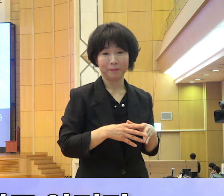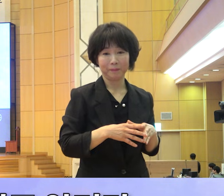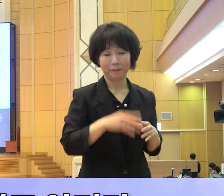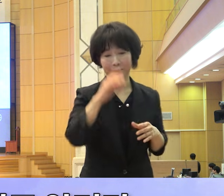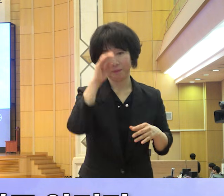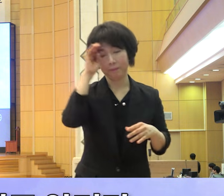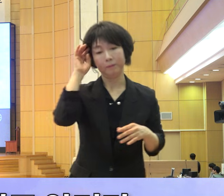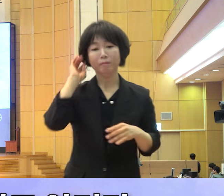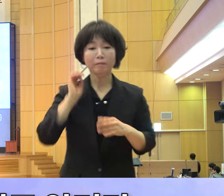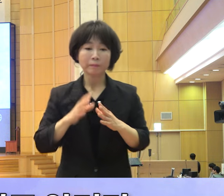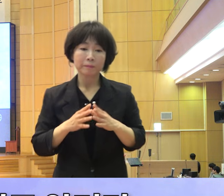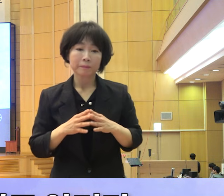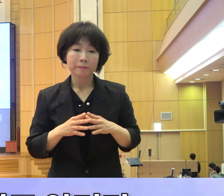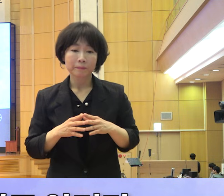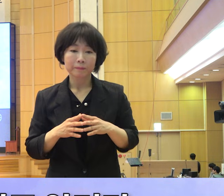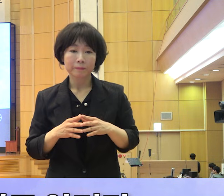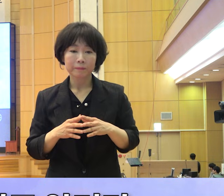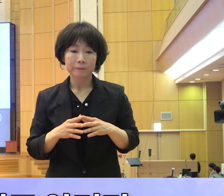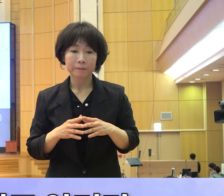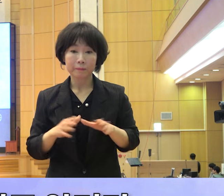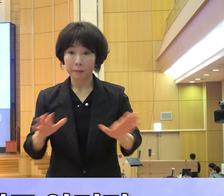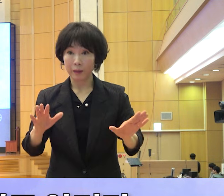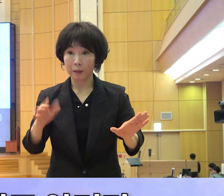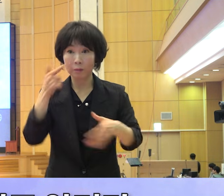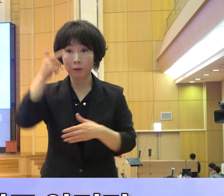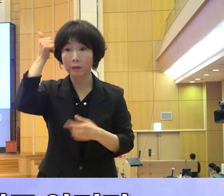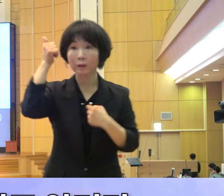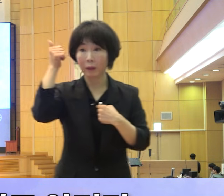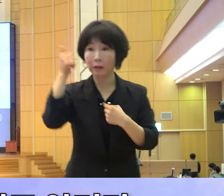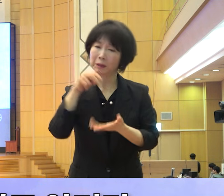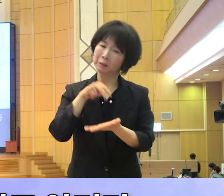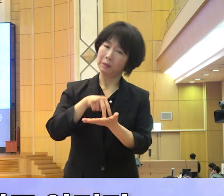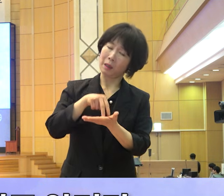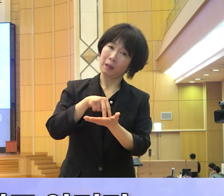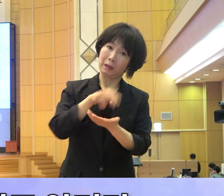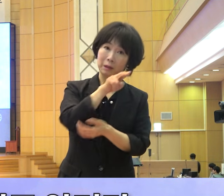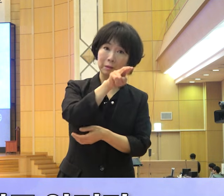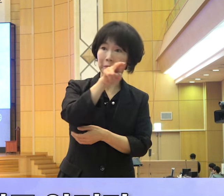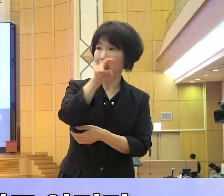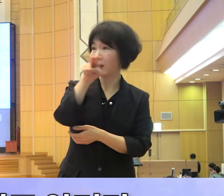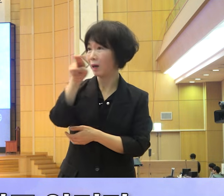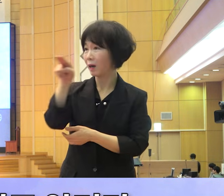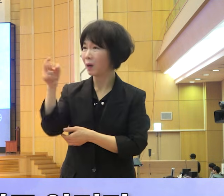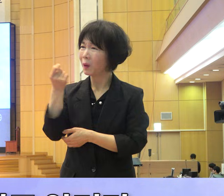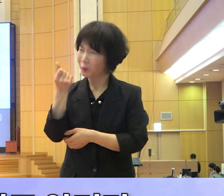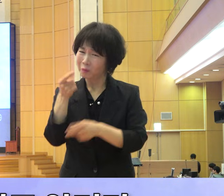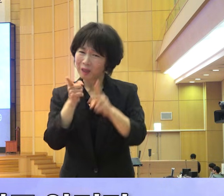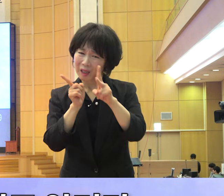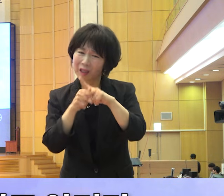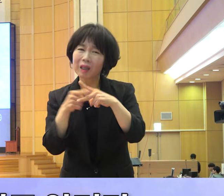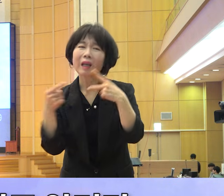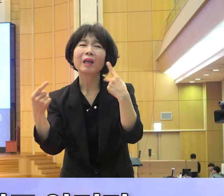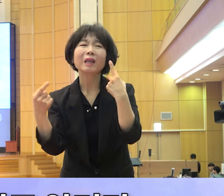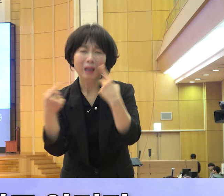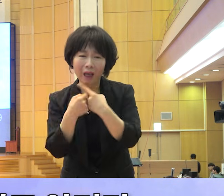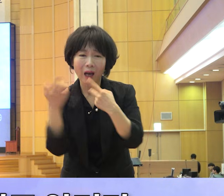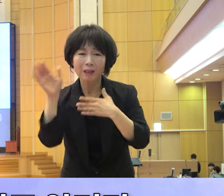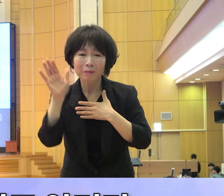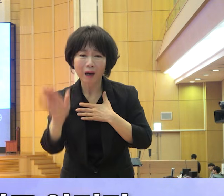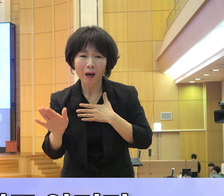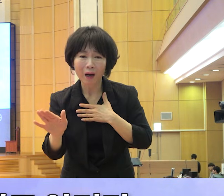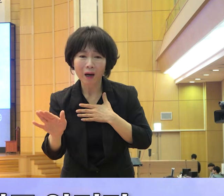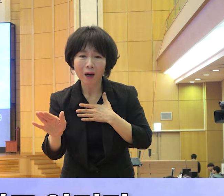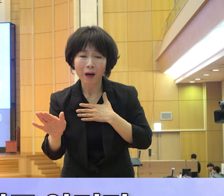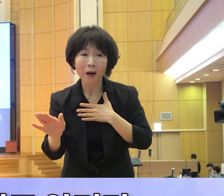제가 생각할 때는 이해가 가긴 가는데 잠깐 육신적인 생각을 해서 그래요. 왜